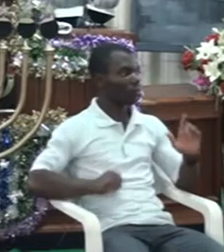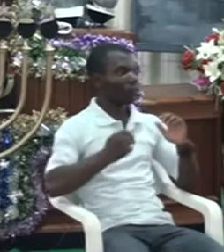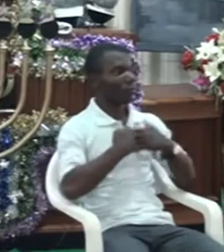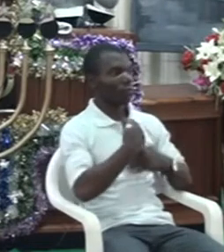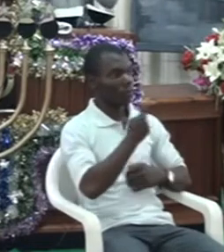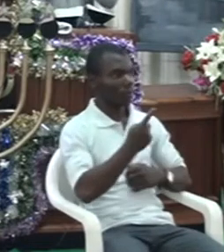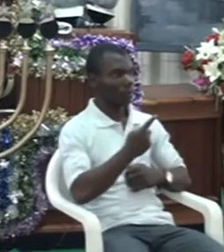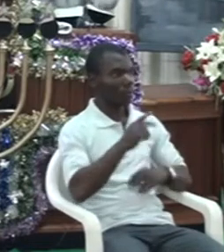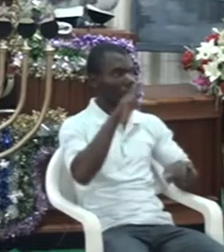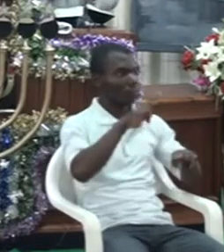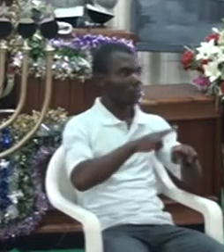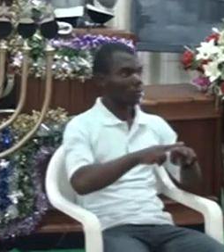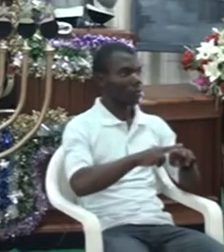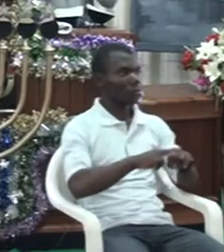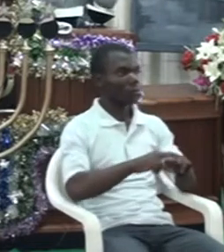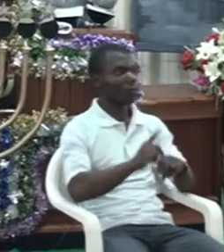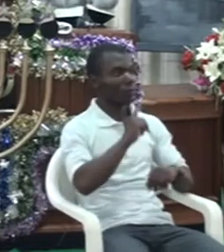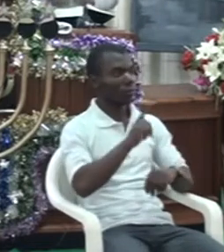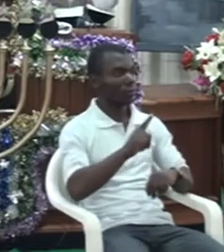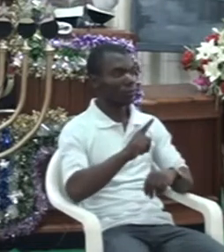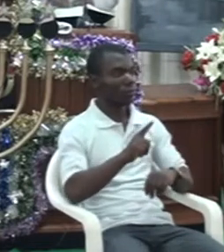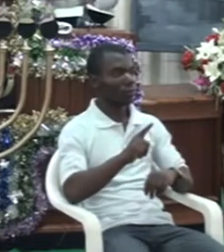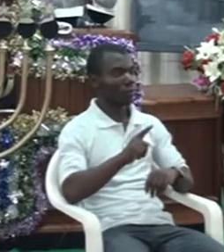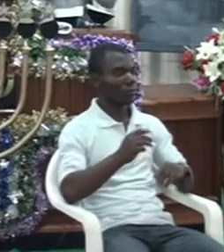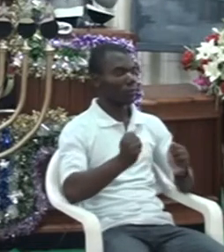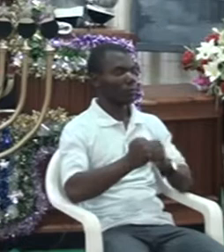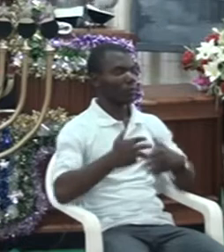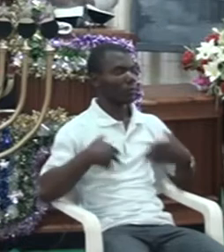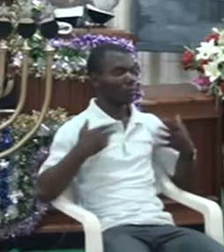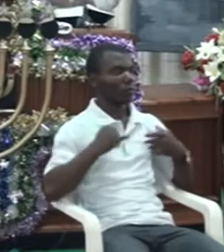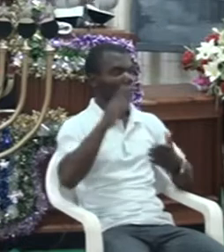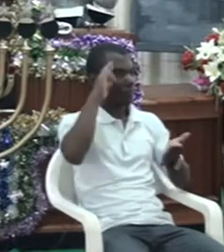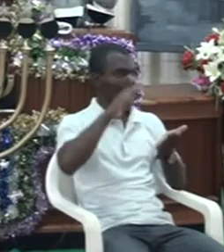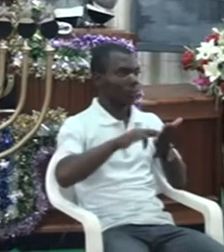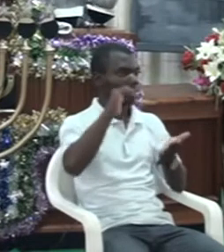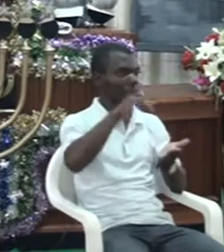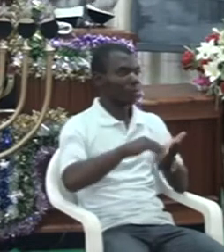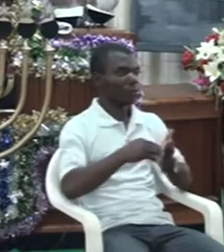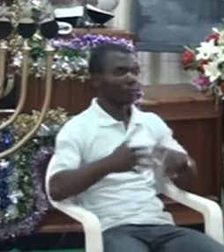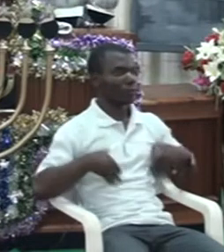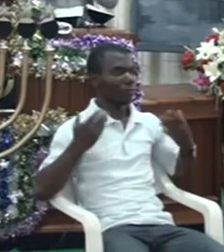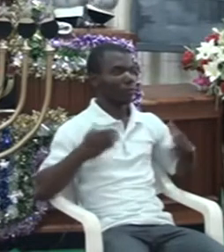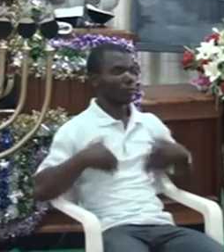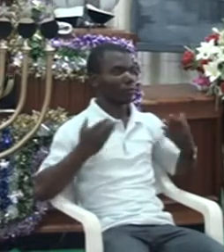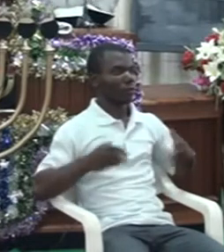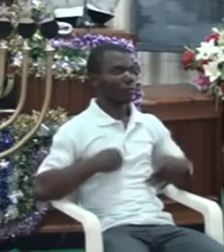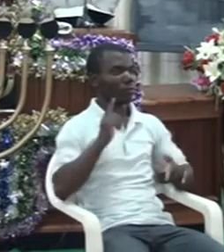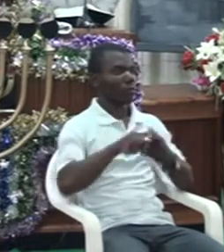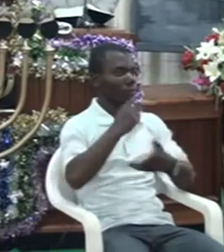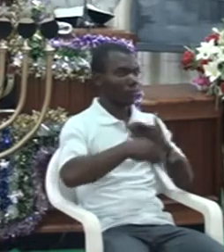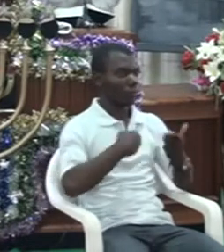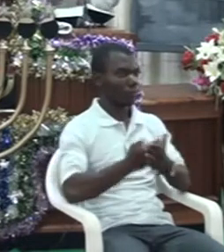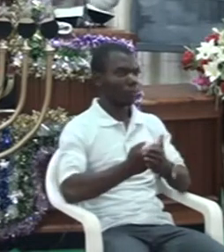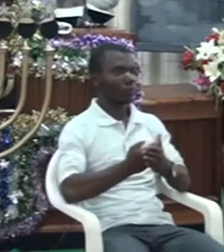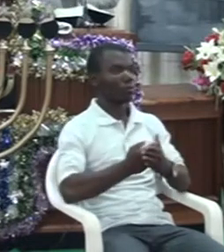dit, réjouissez-vous à tout moment. Soyez, réjouissez-vous. Je répète encore, réjouissez-vous à tout